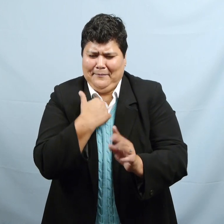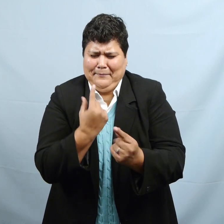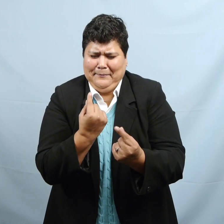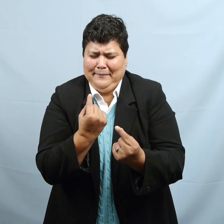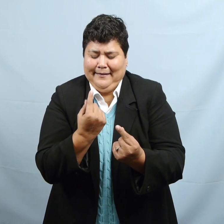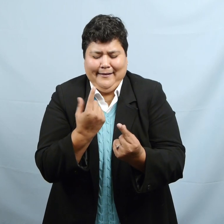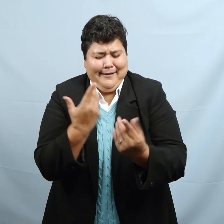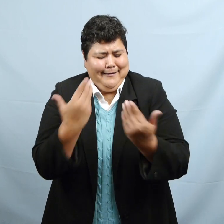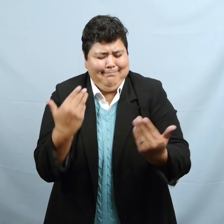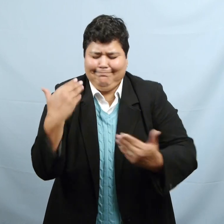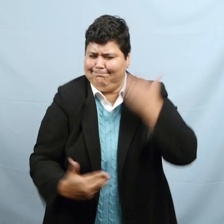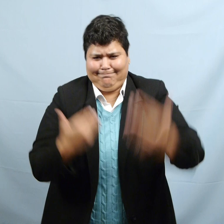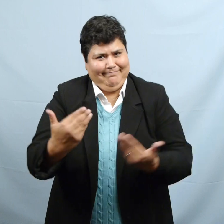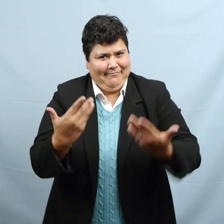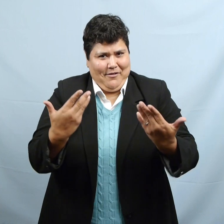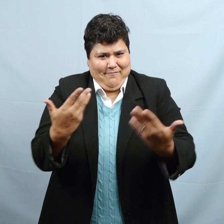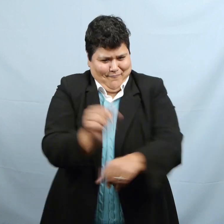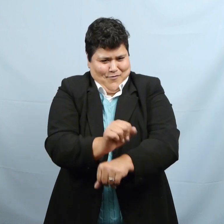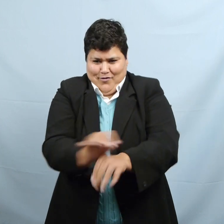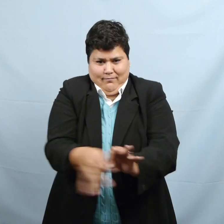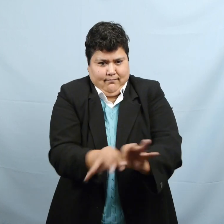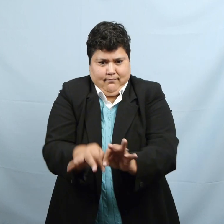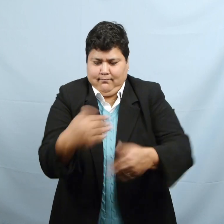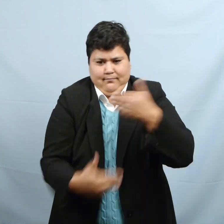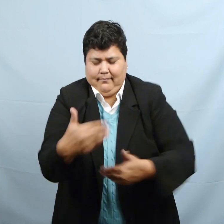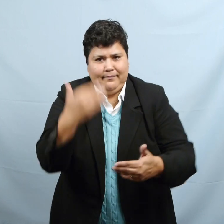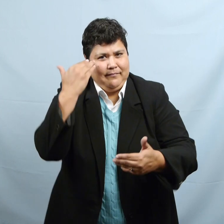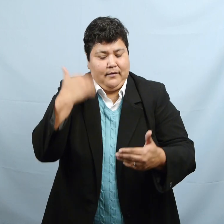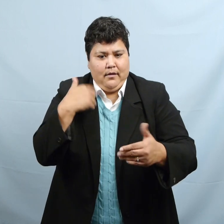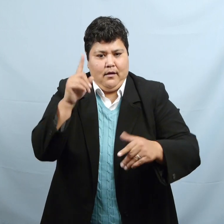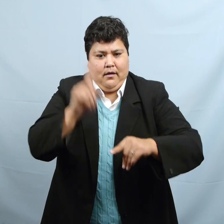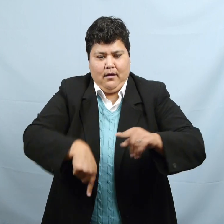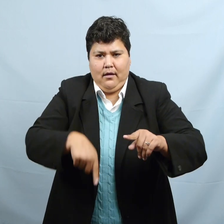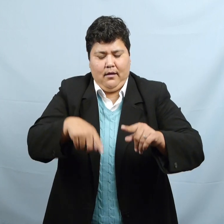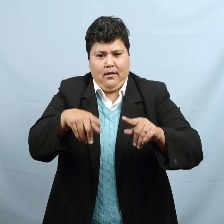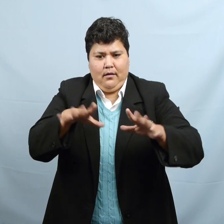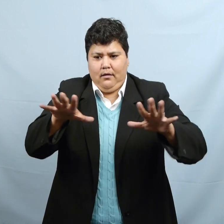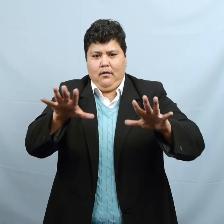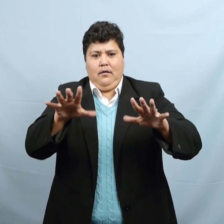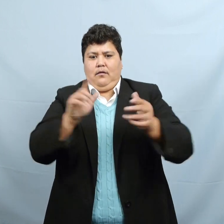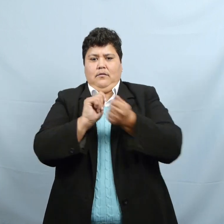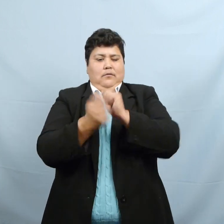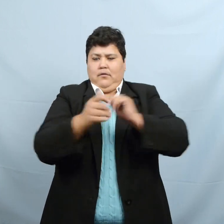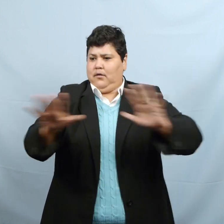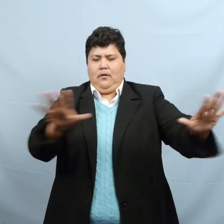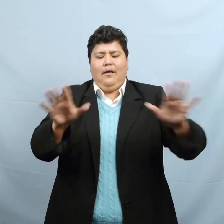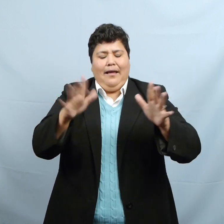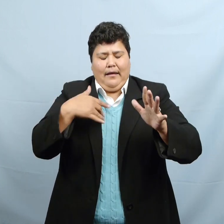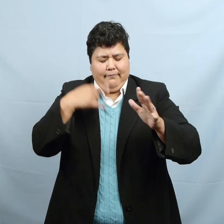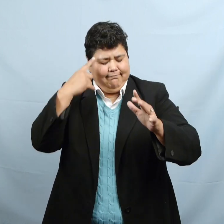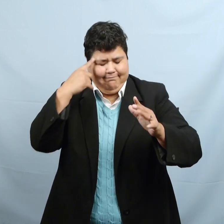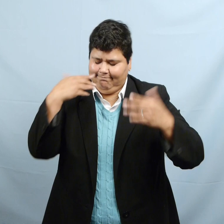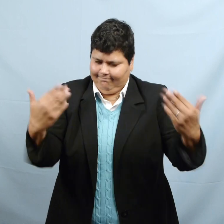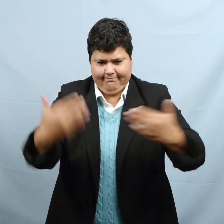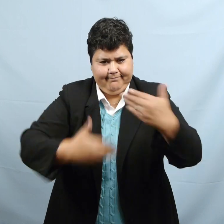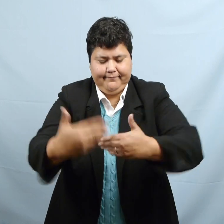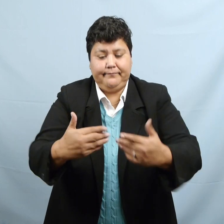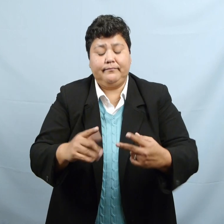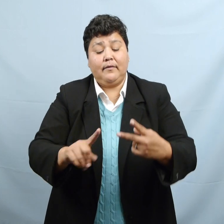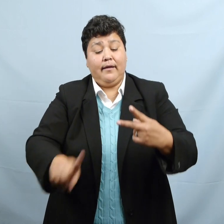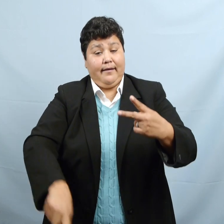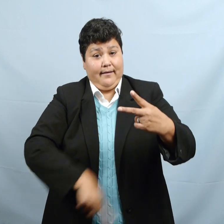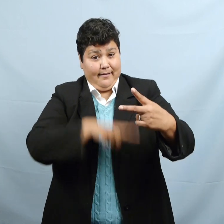y la segunda es el viernes porque en el inglés abrió ruini servers lo utilizamos tan a menudo